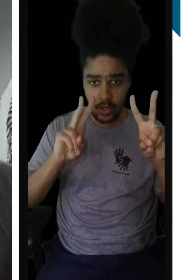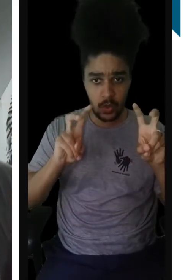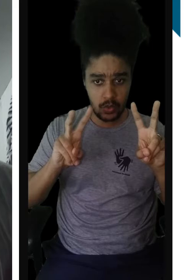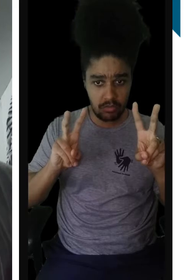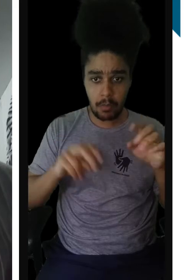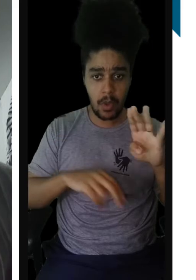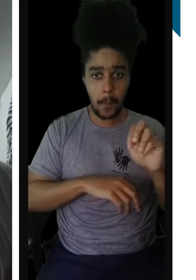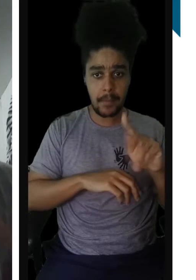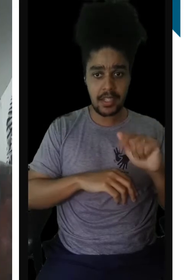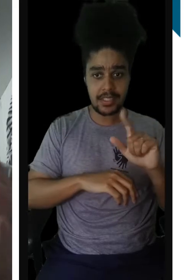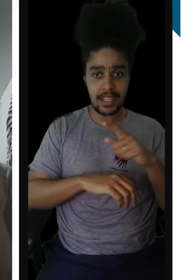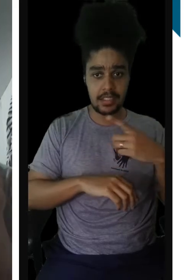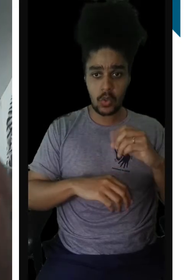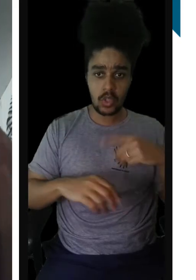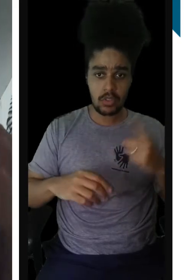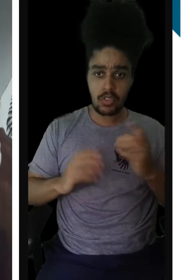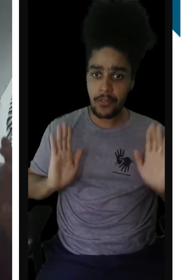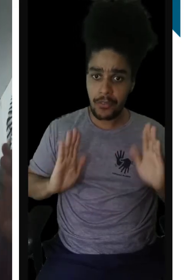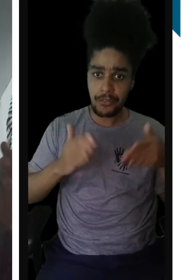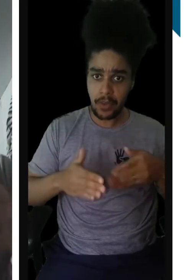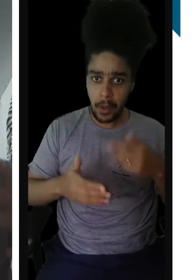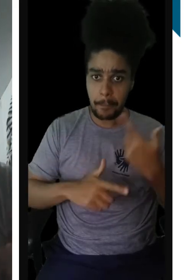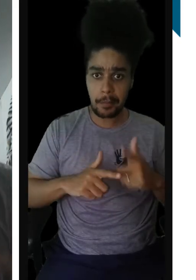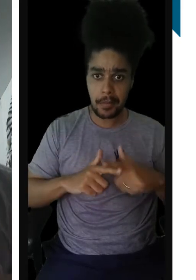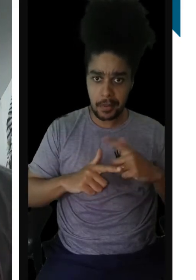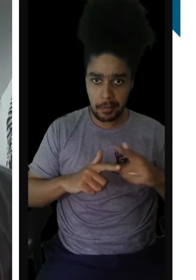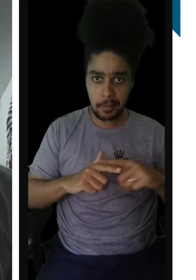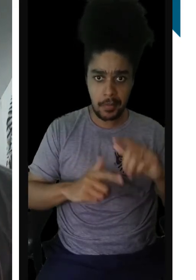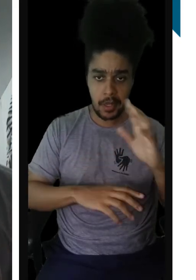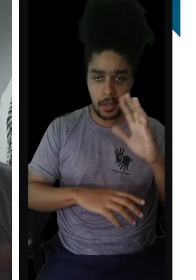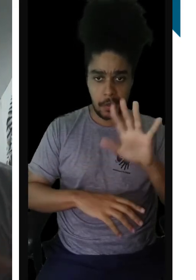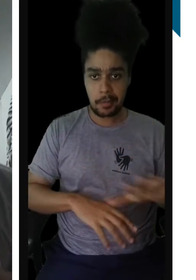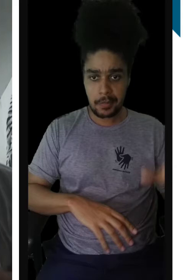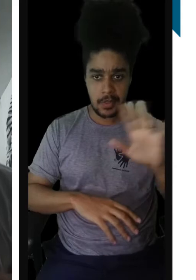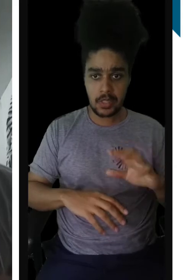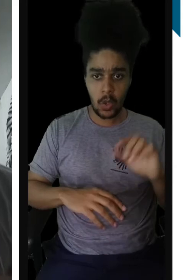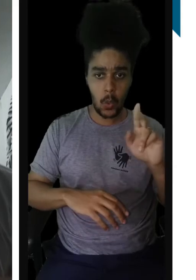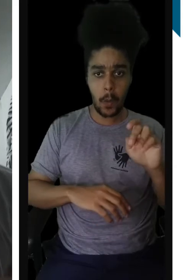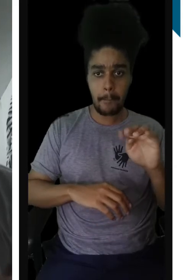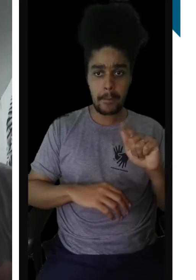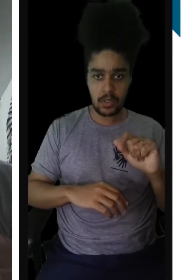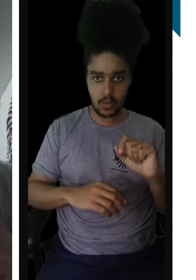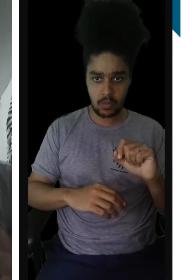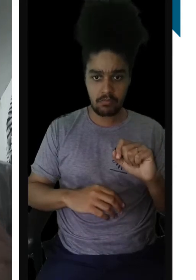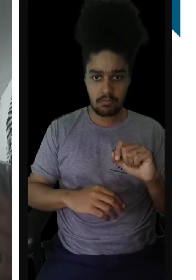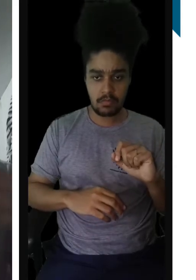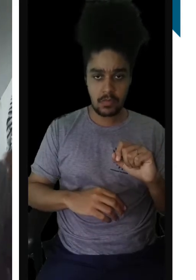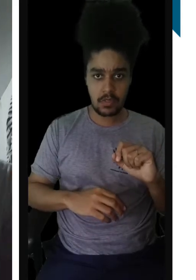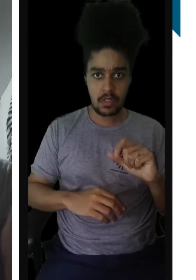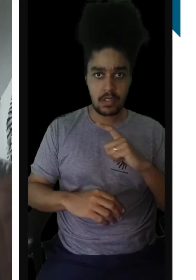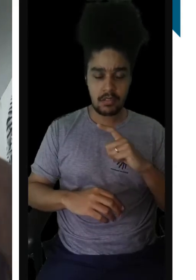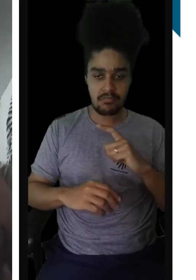tema urbanização. Então a gente vai focar nos problemas ambientais urbanos. Estes últimos, eles